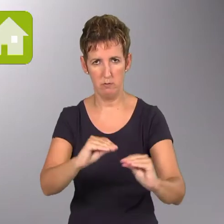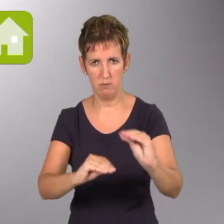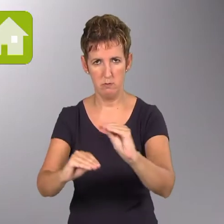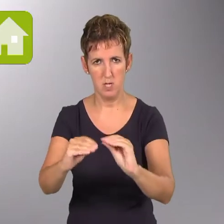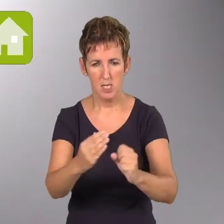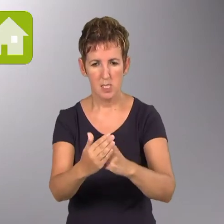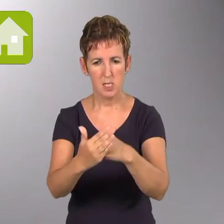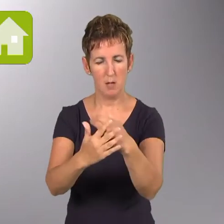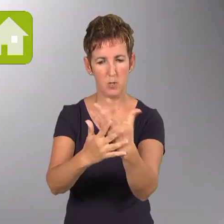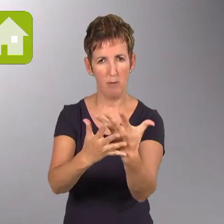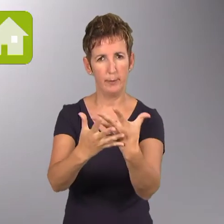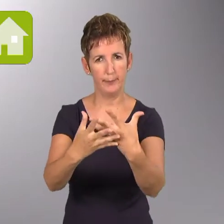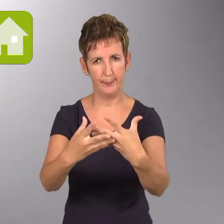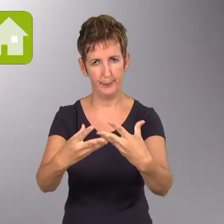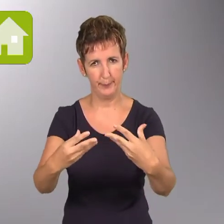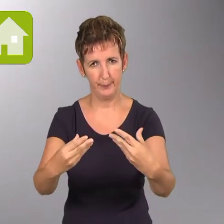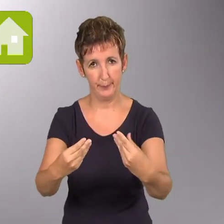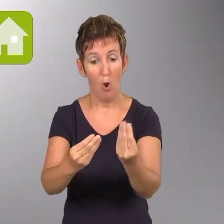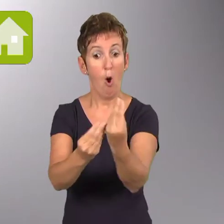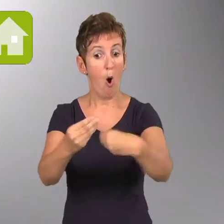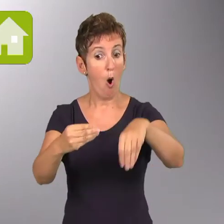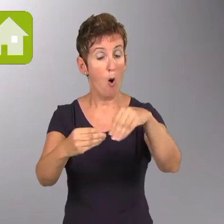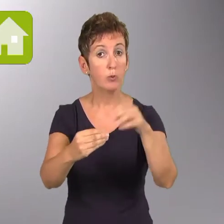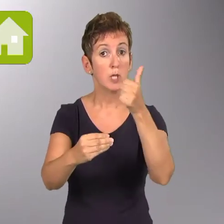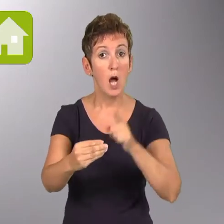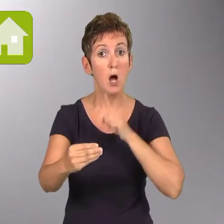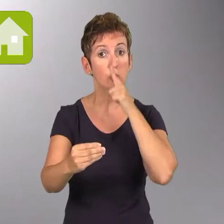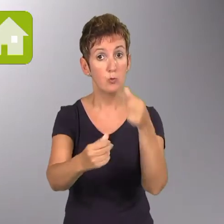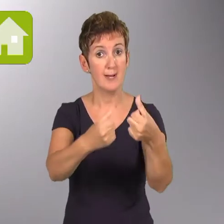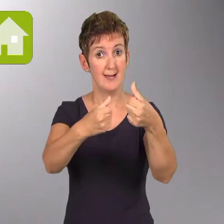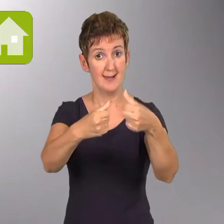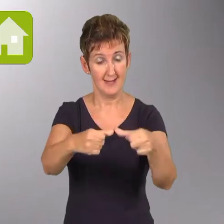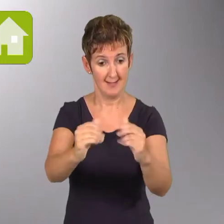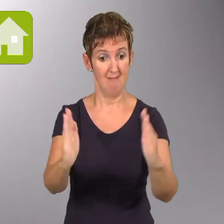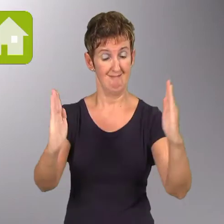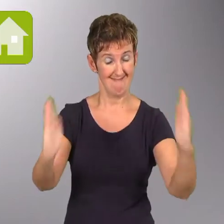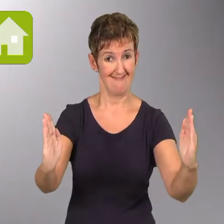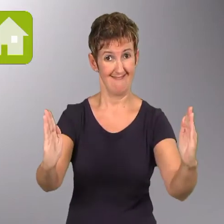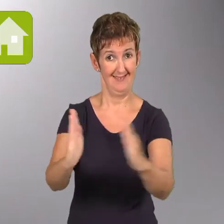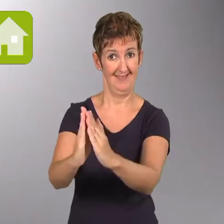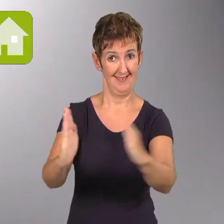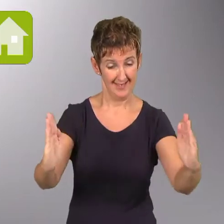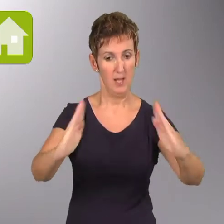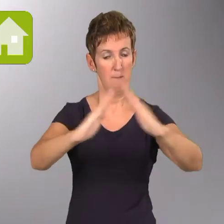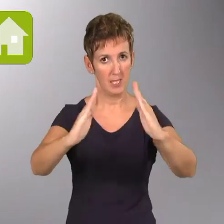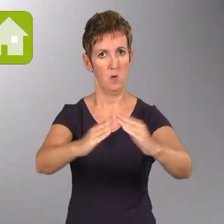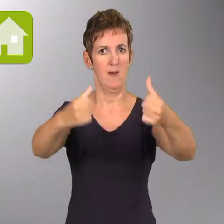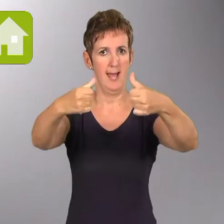Restez à la maison jusqu'à ce que votre grippe soit entièrement soignée. Attendez au moins un jour après la disparition